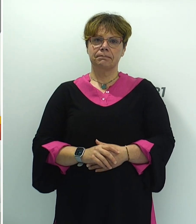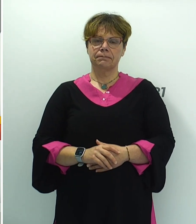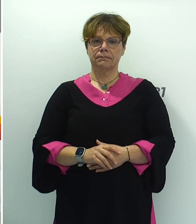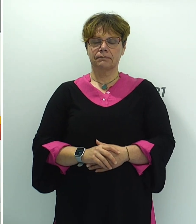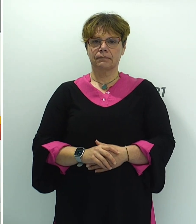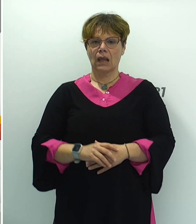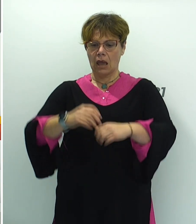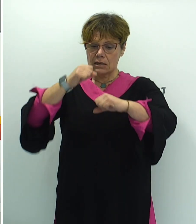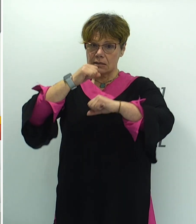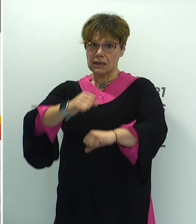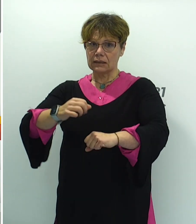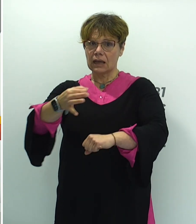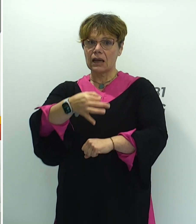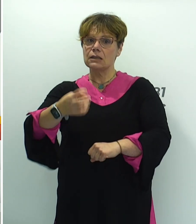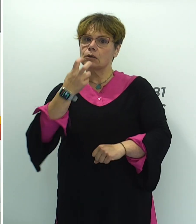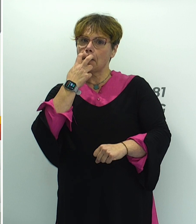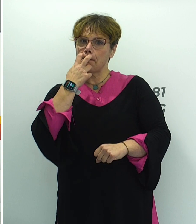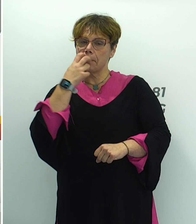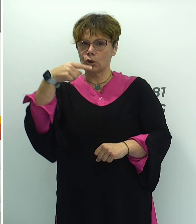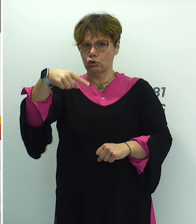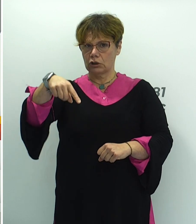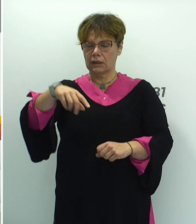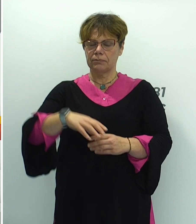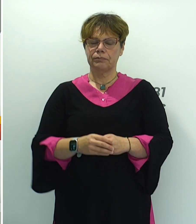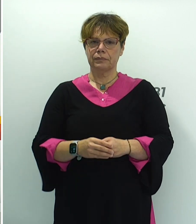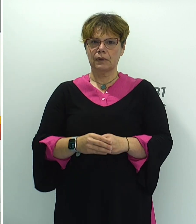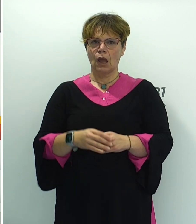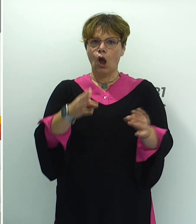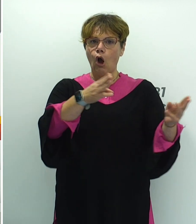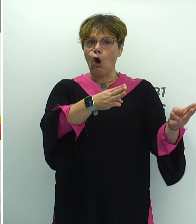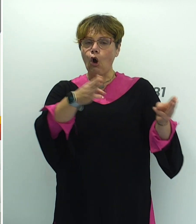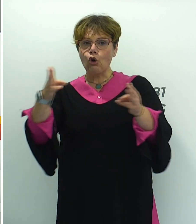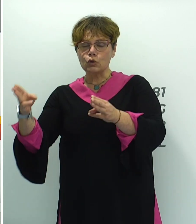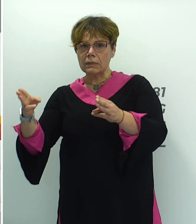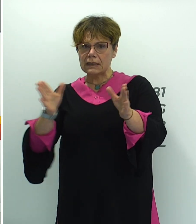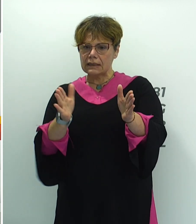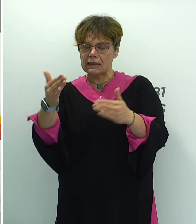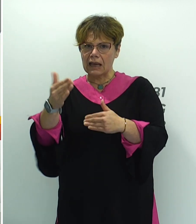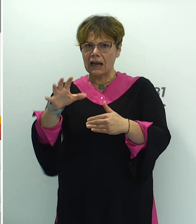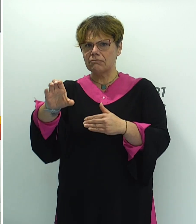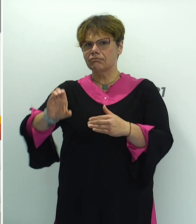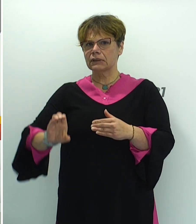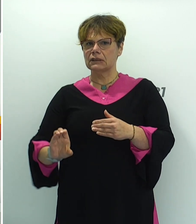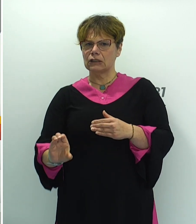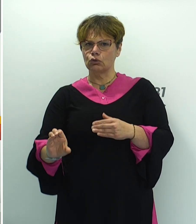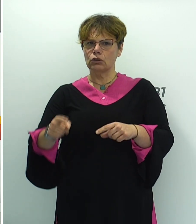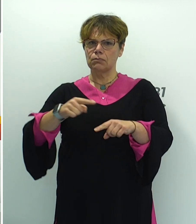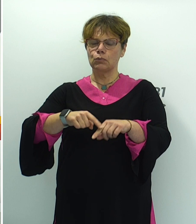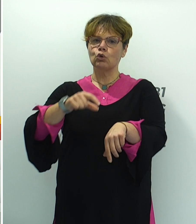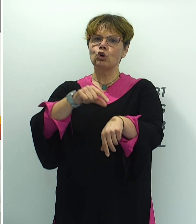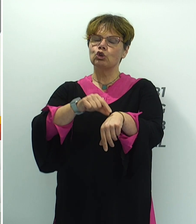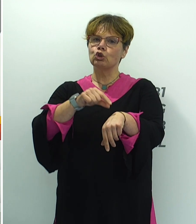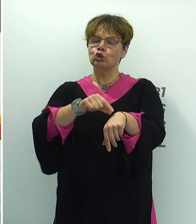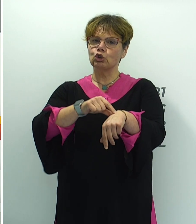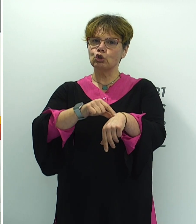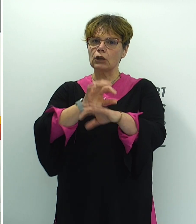La sanità approcida, sono stati ridotti gli ambulatori e i medici del pronto soccorso,